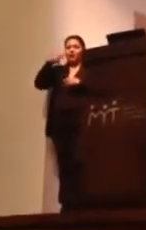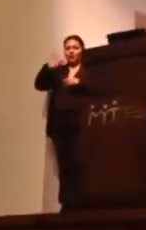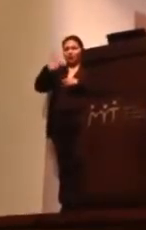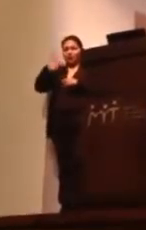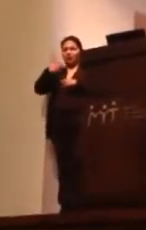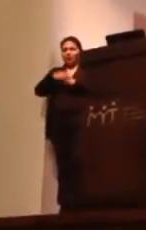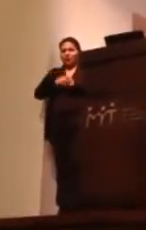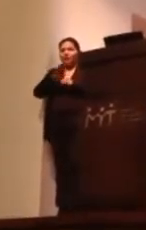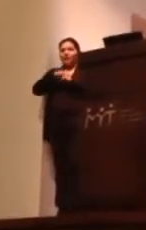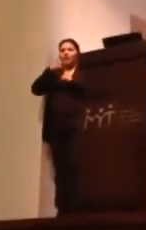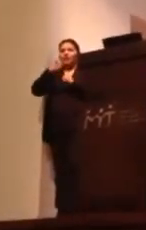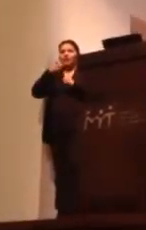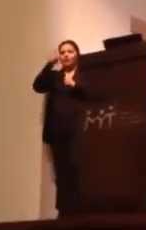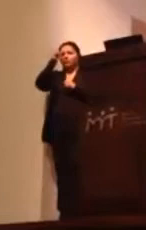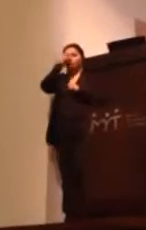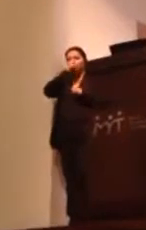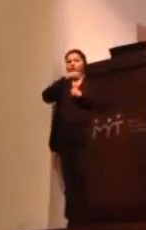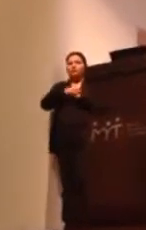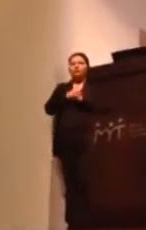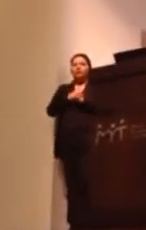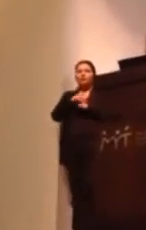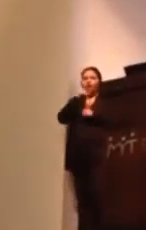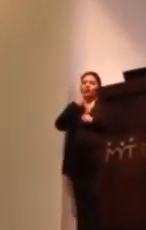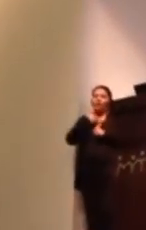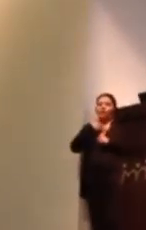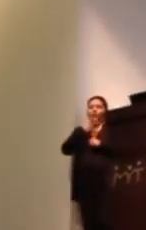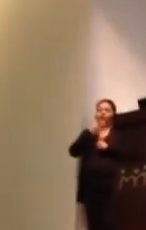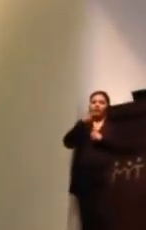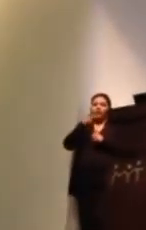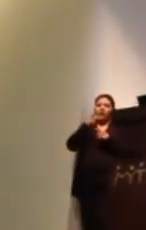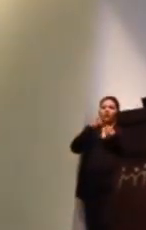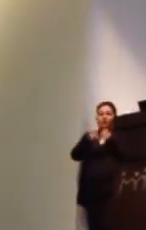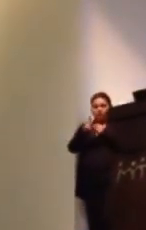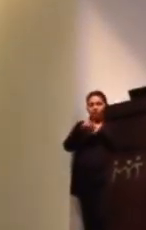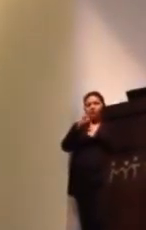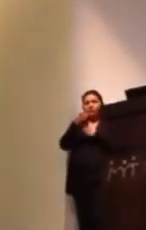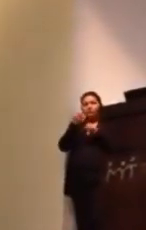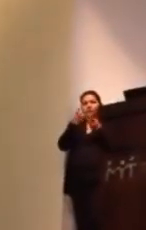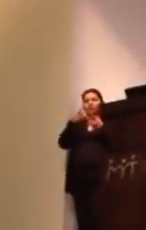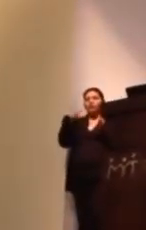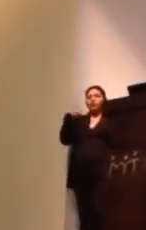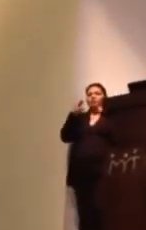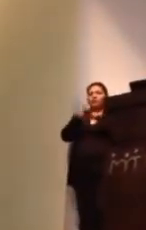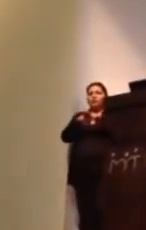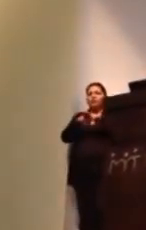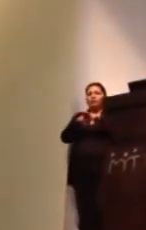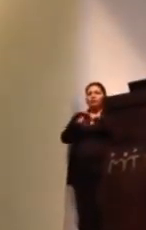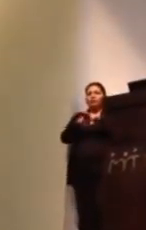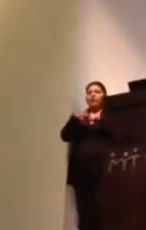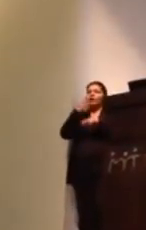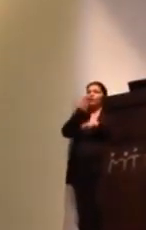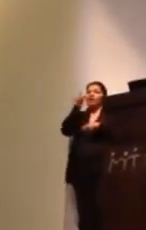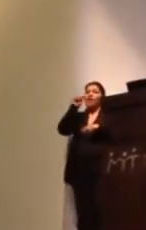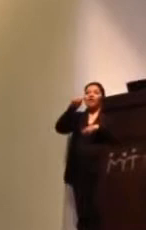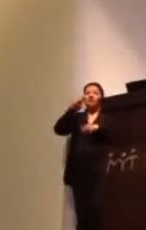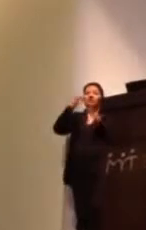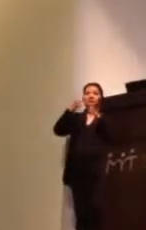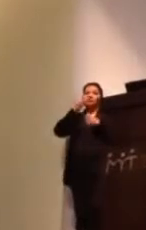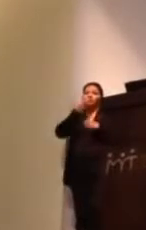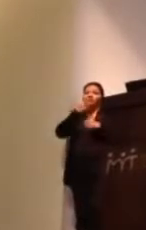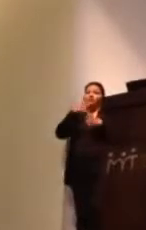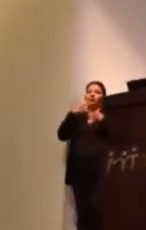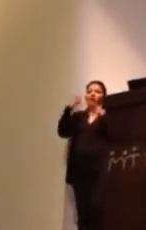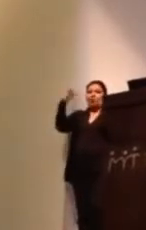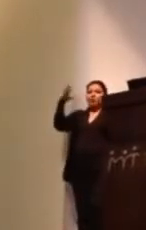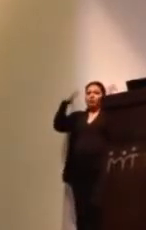Porque efectivamente creo que una cosa que te preocupa mucho es que a veces hay maestros, como dices tú, que dicen, es que este niño es muy